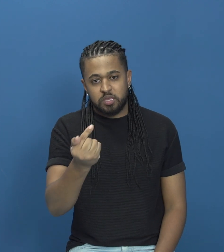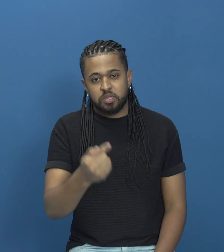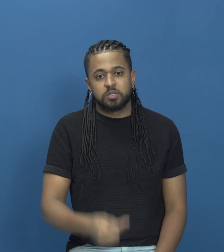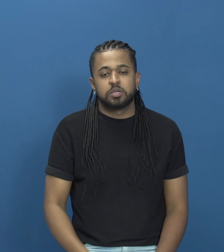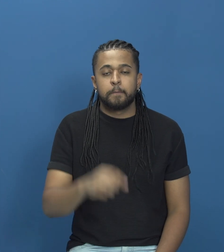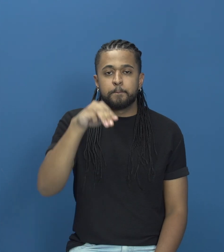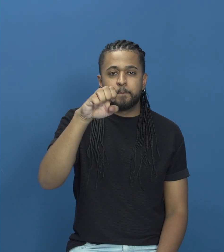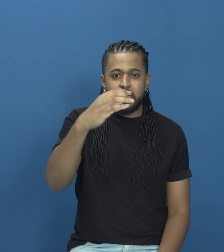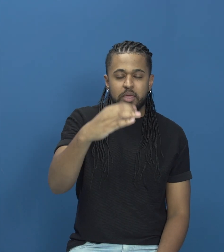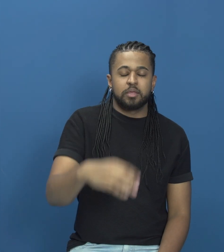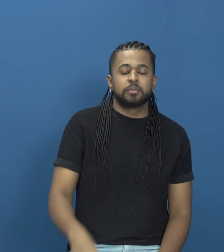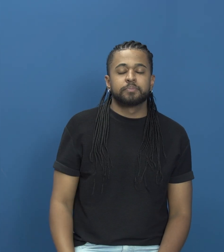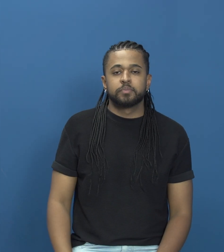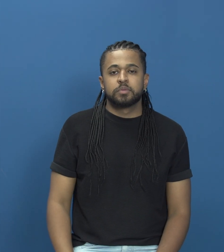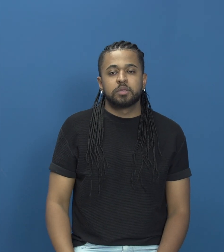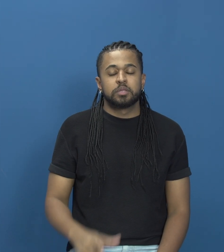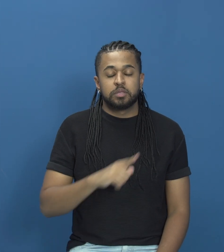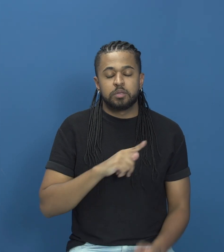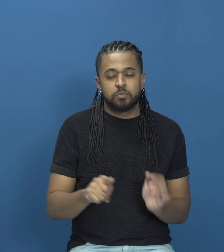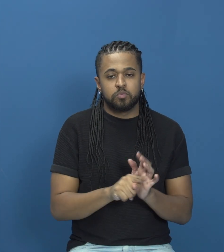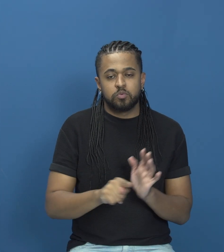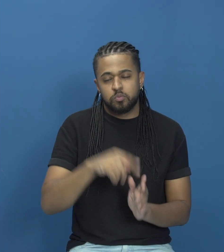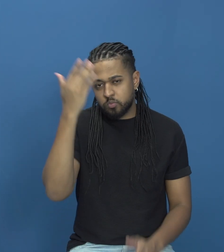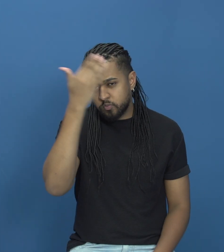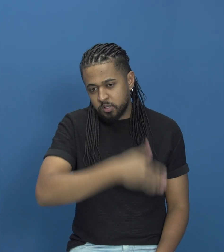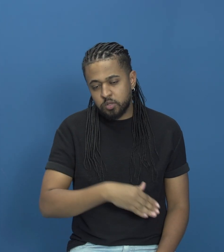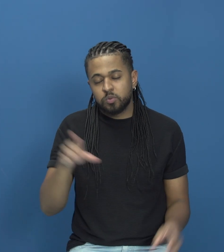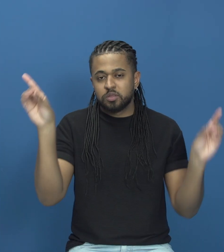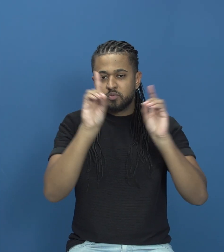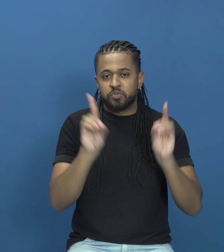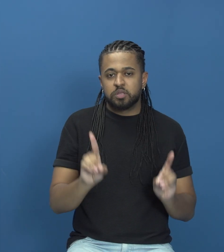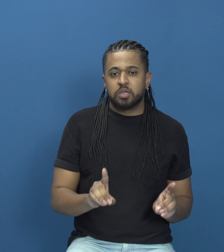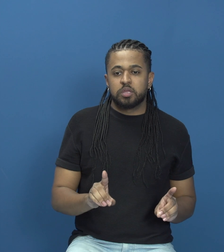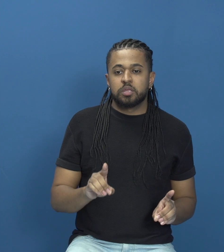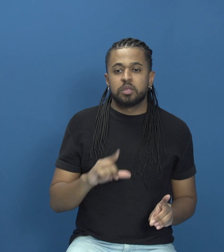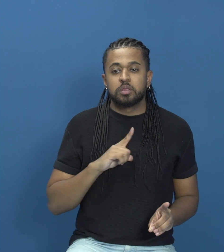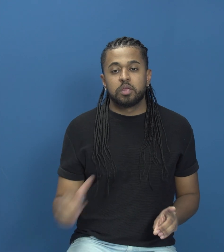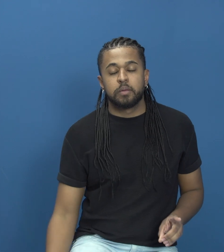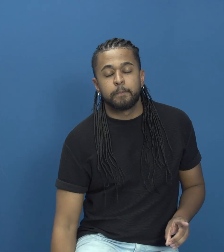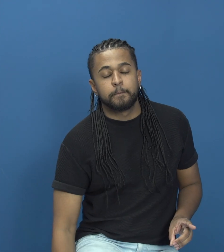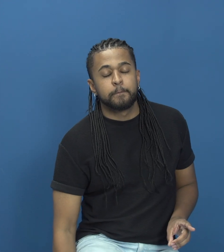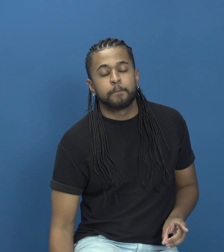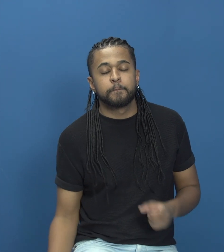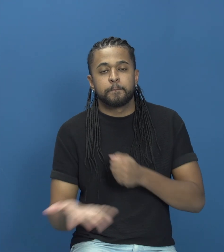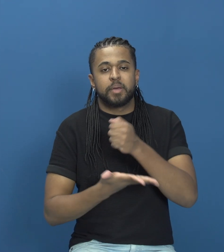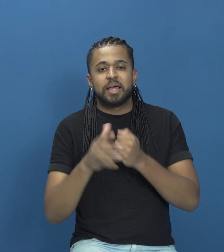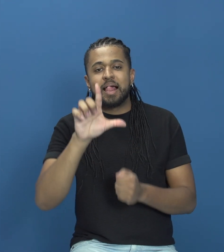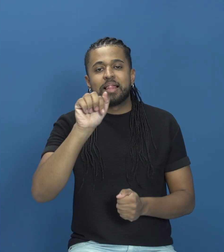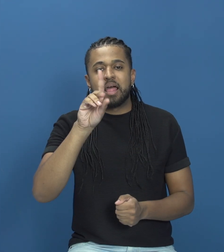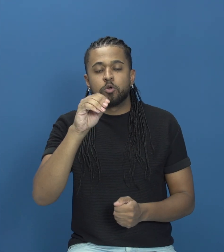9/2017, MEC, a apuração e a comprovação da deficiência tomarão por base o laudo